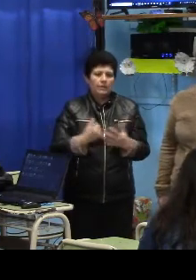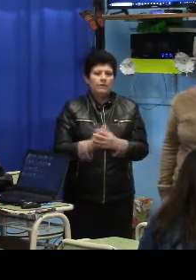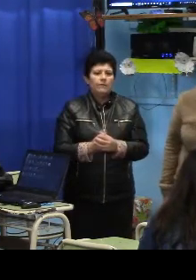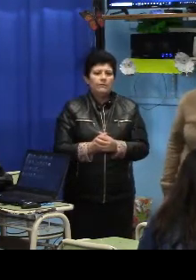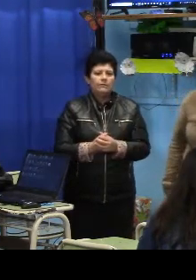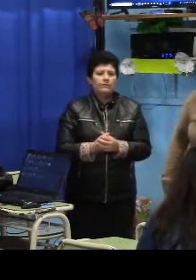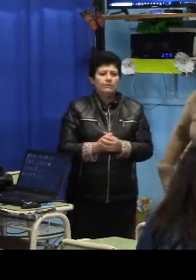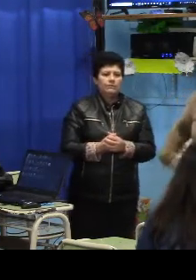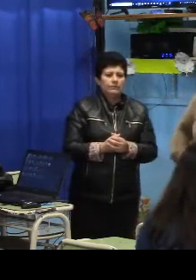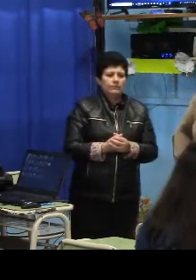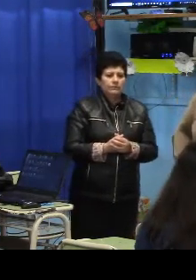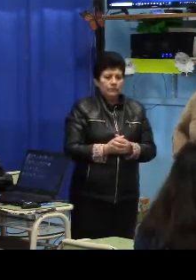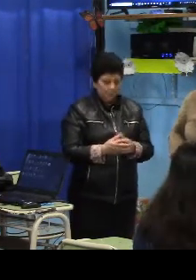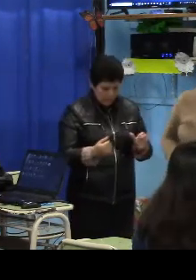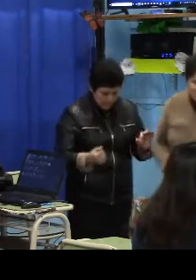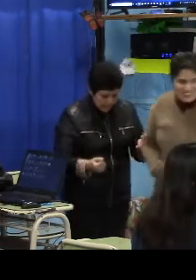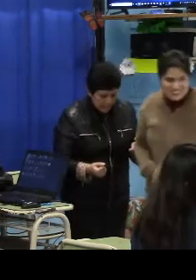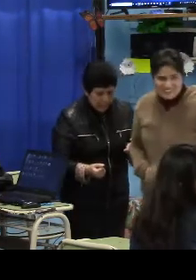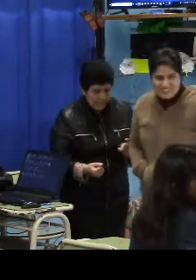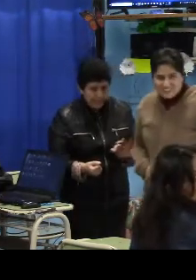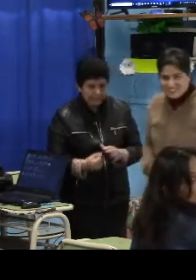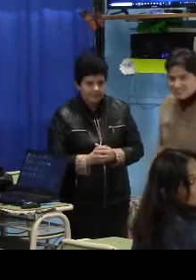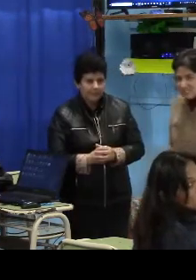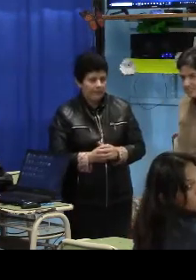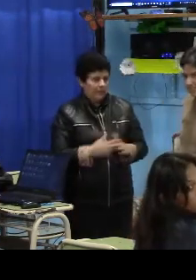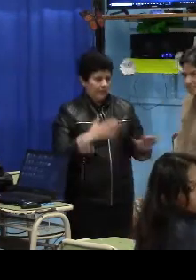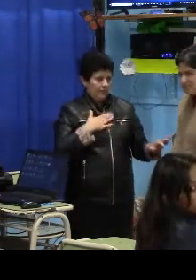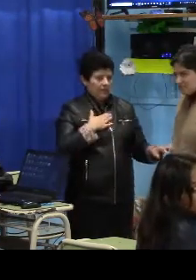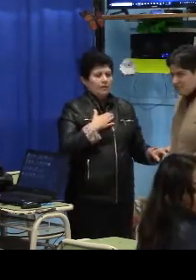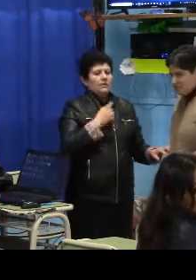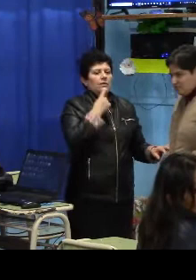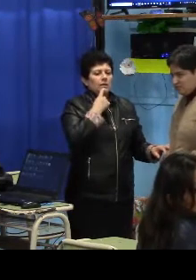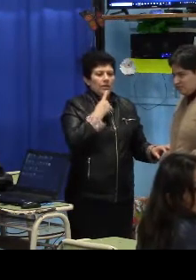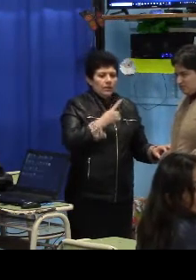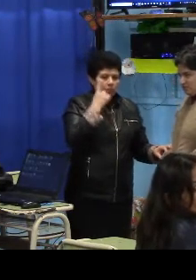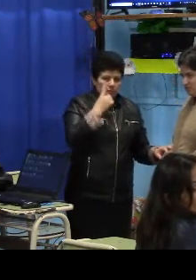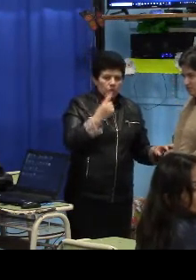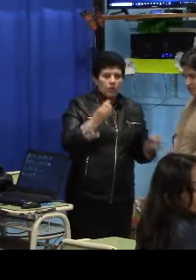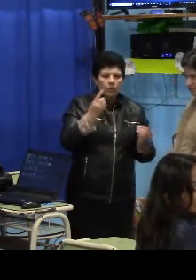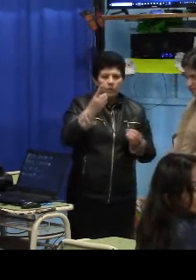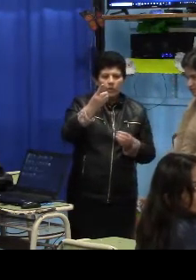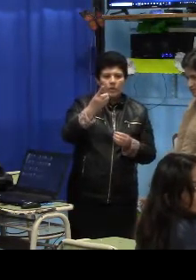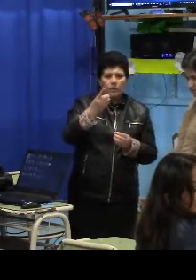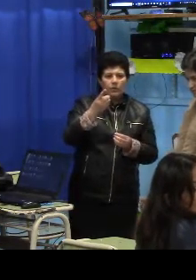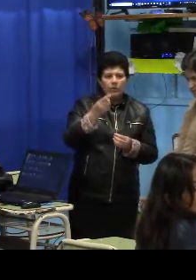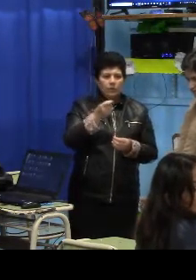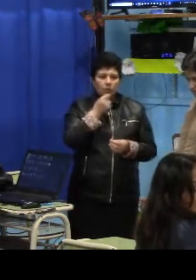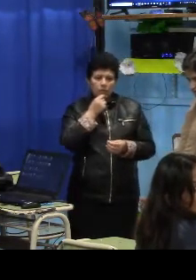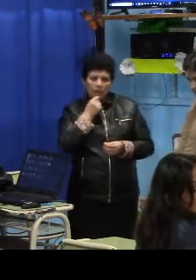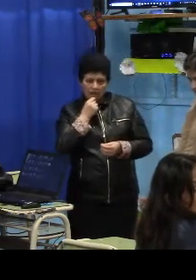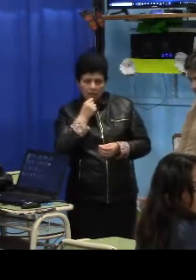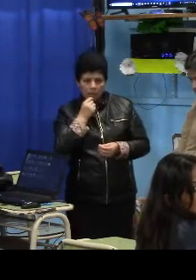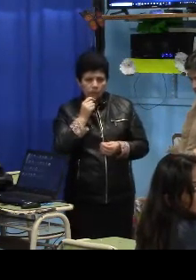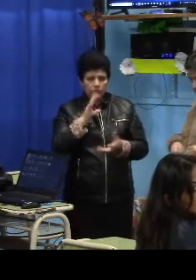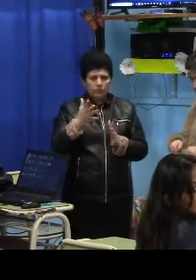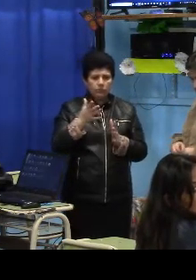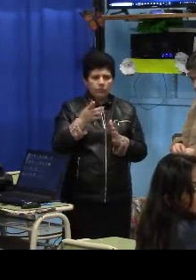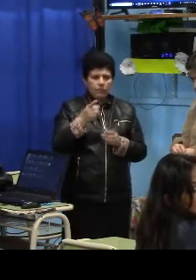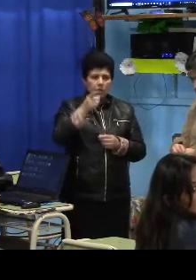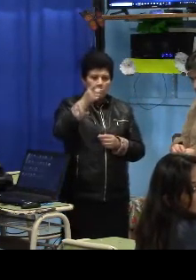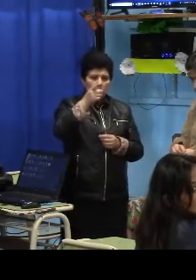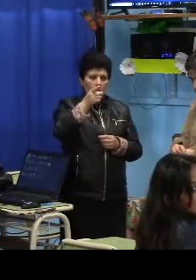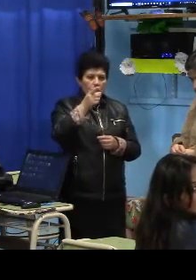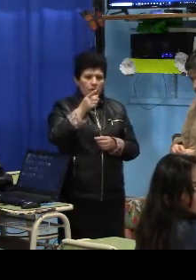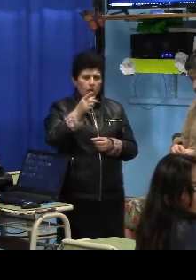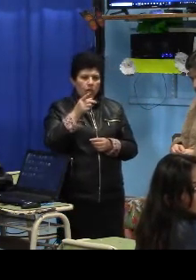¿Sí? ¿Puedo interrumpirte? Sí. A mí se me hace que, como para ejemplificar lo que vos estás diciendo, es, no es lo mismo leer el libro